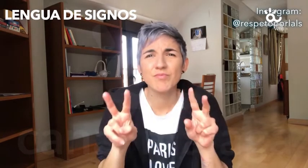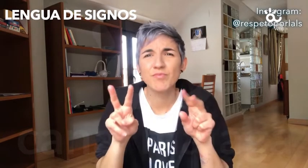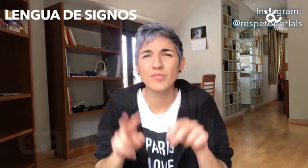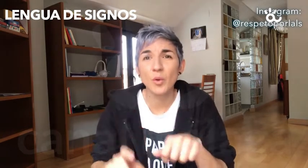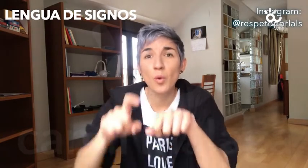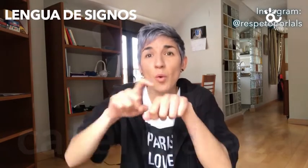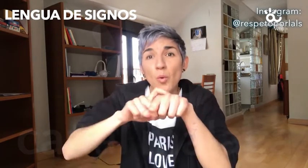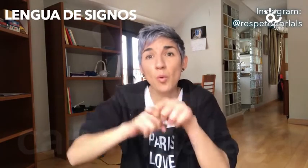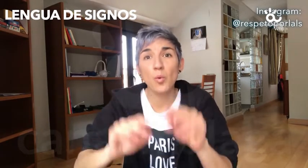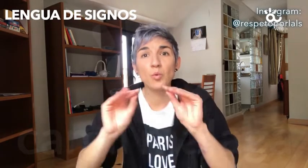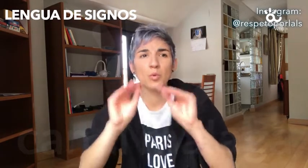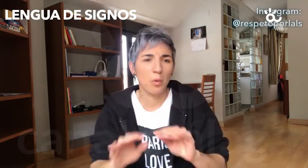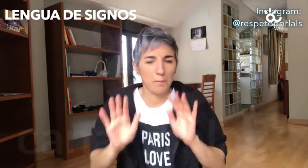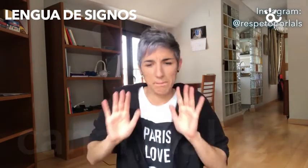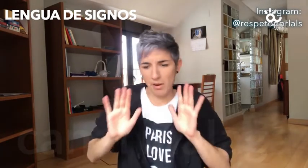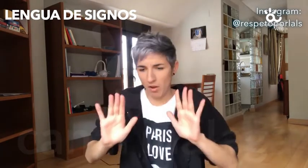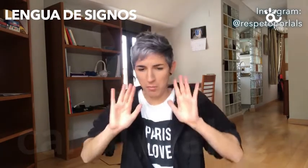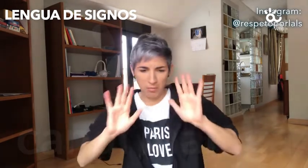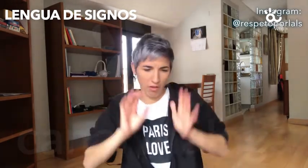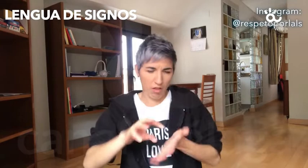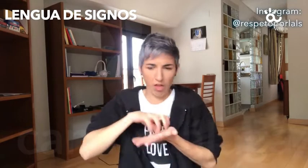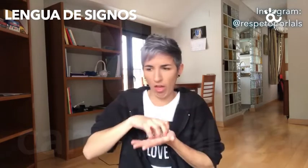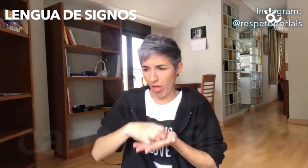empeorar, con tus